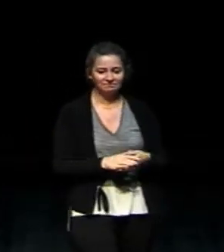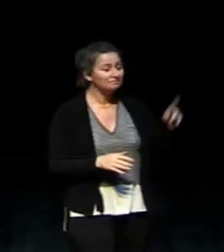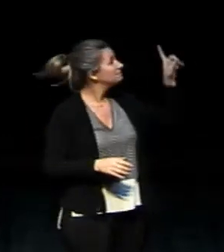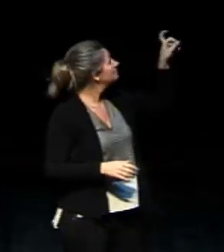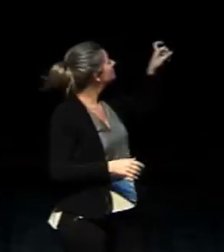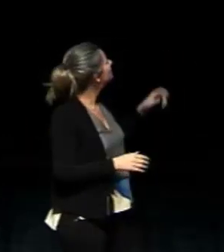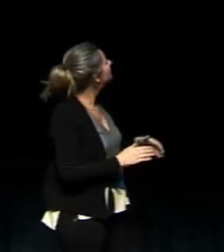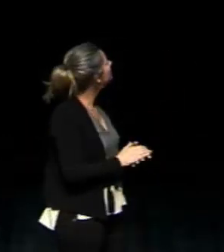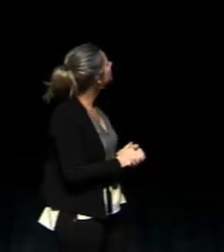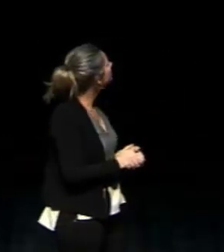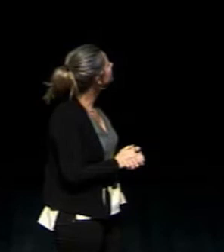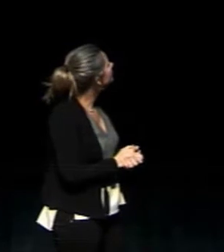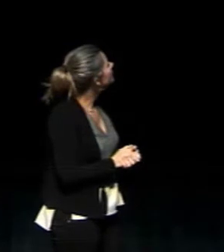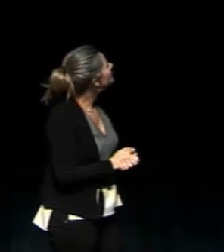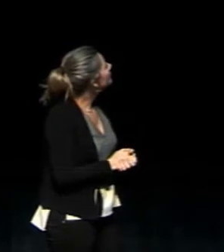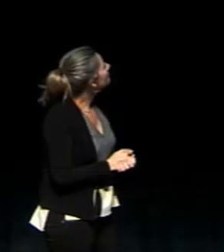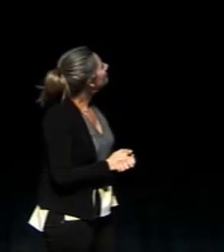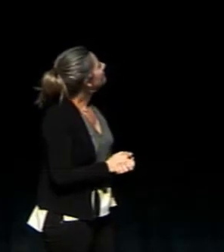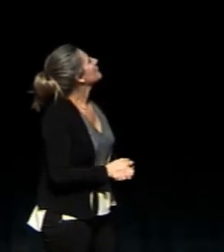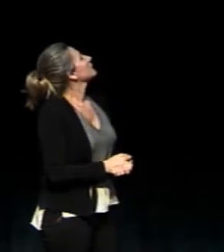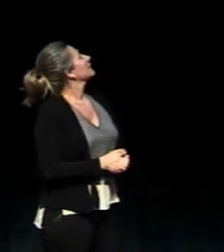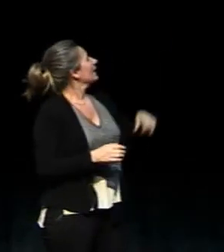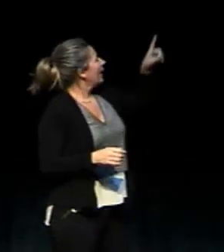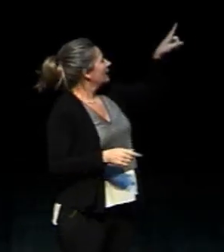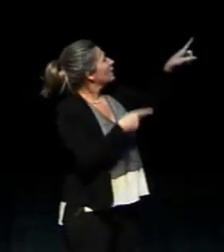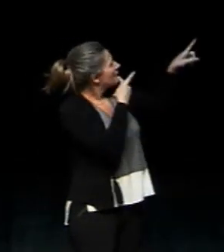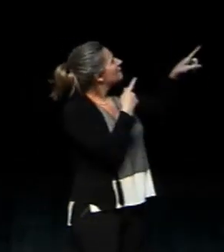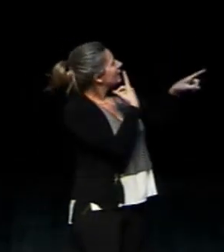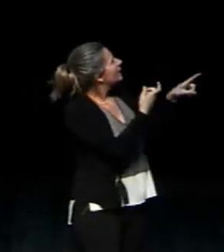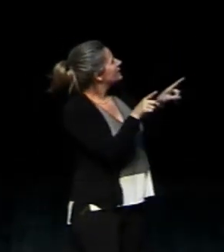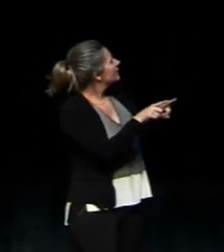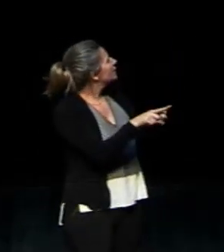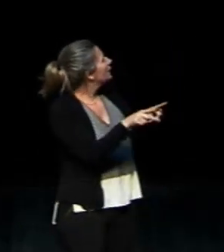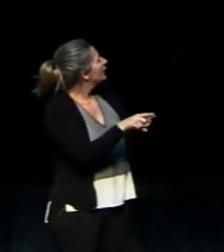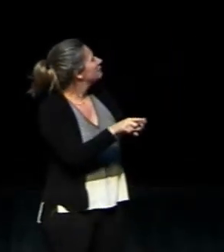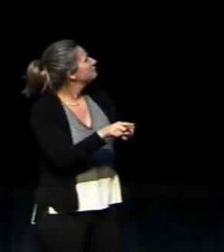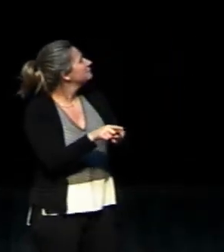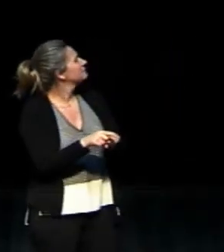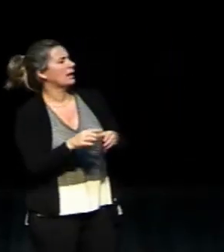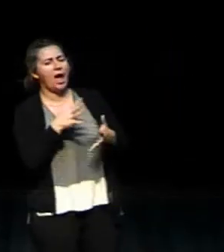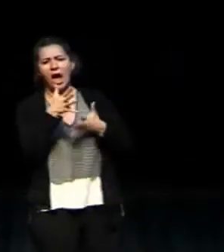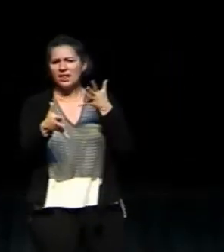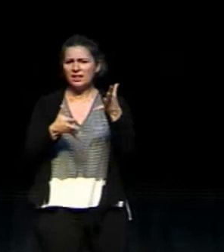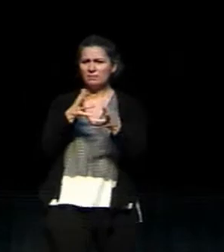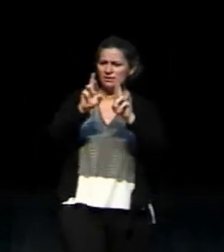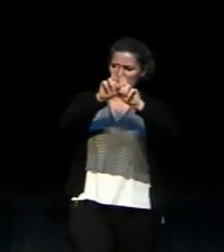um apoio, um som, algo nesse sentido para poder proporcionar para ela um conforto maior